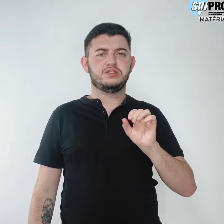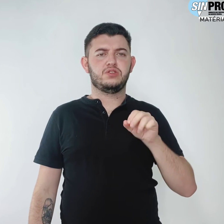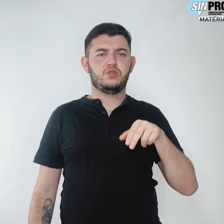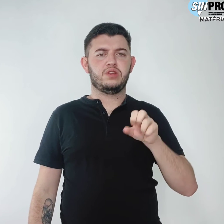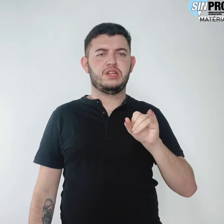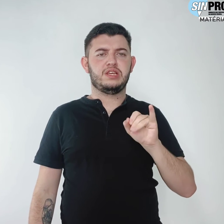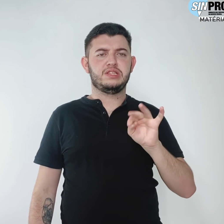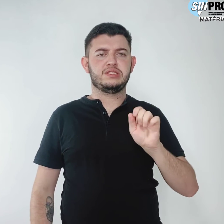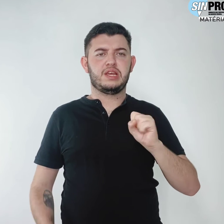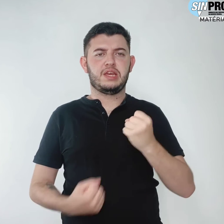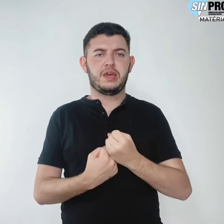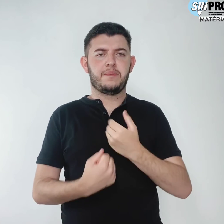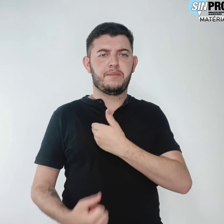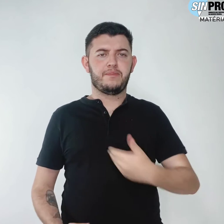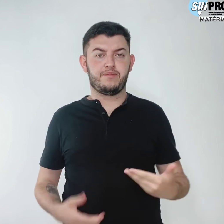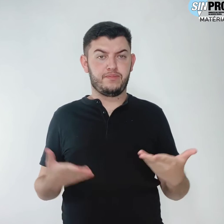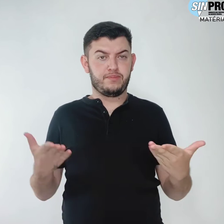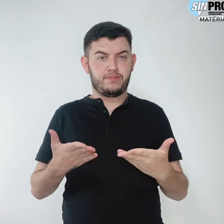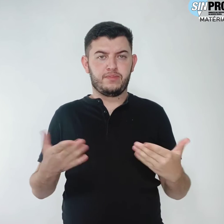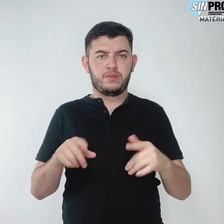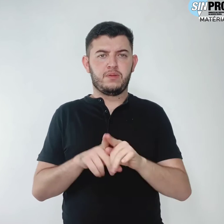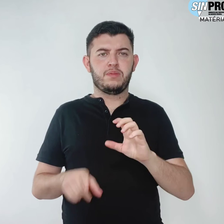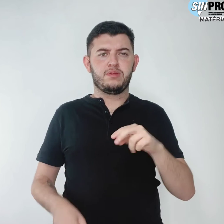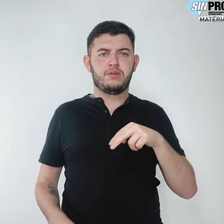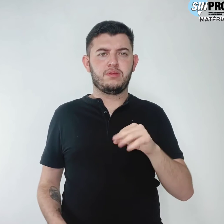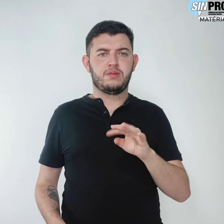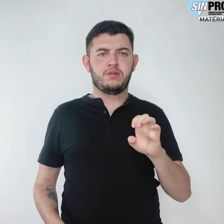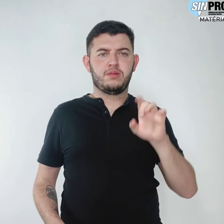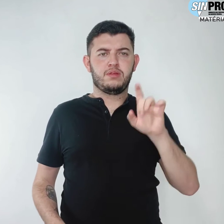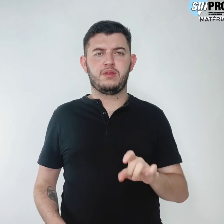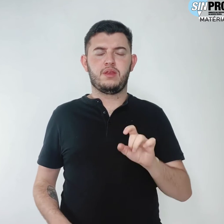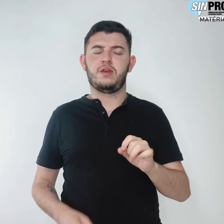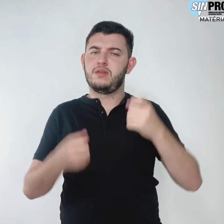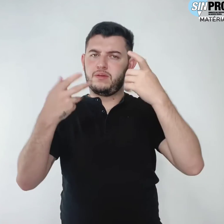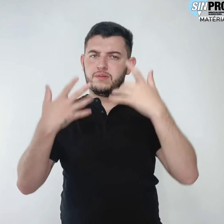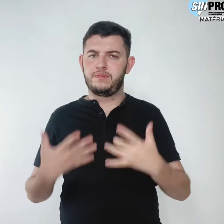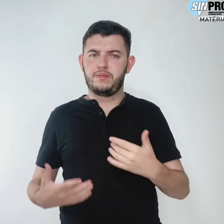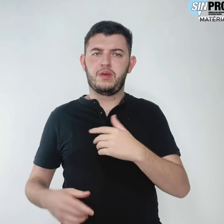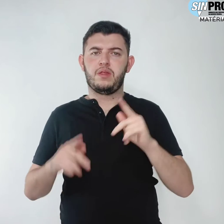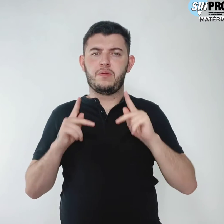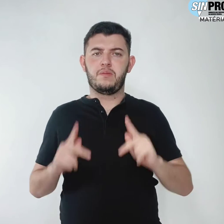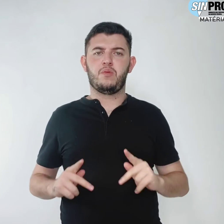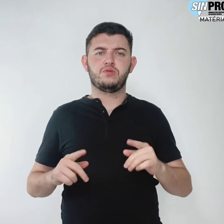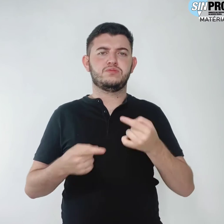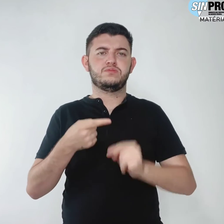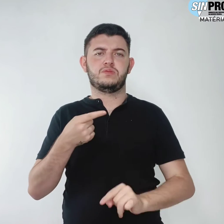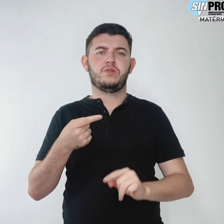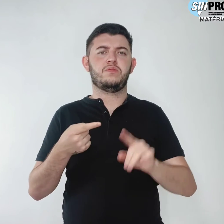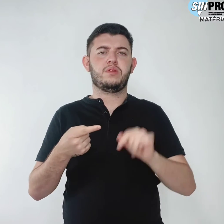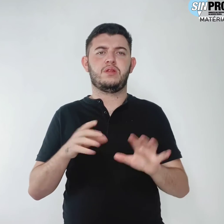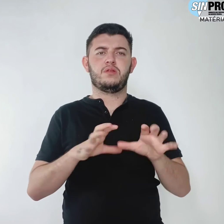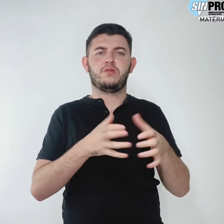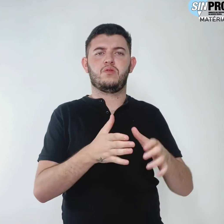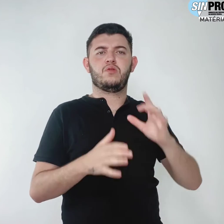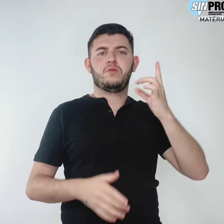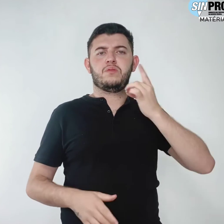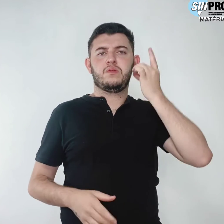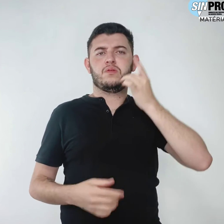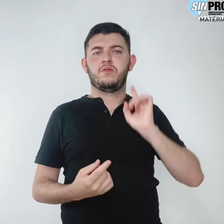por conveniência. A CNTE considera que essa postura deva ser reprovada pelo conjunto dos